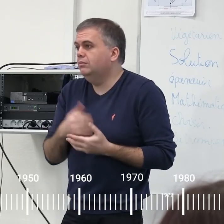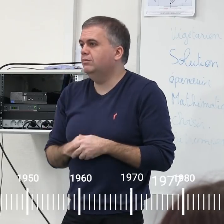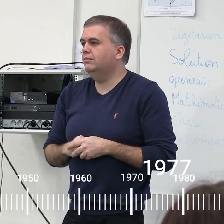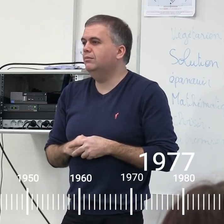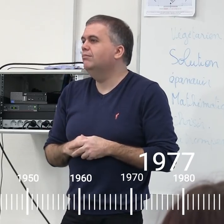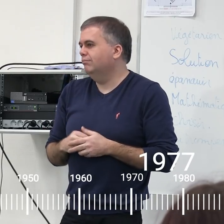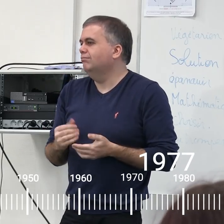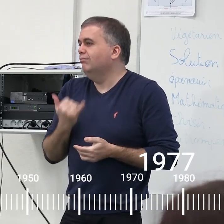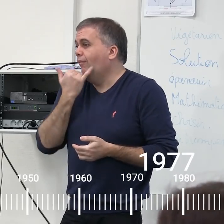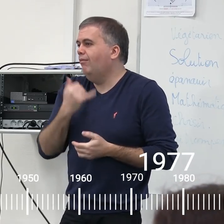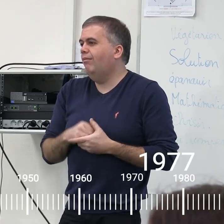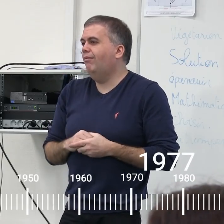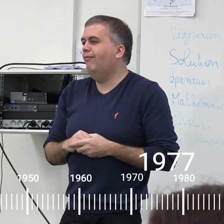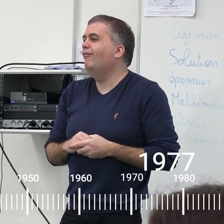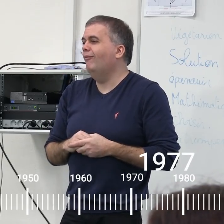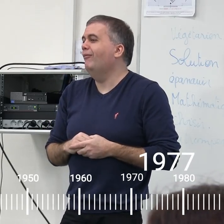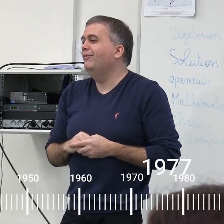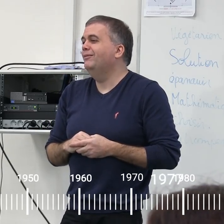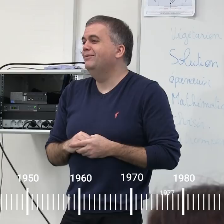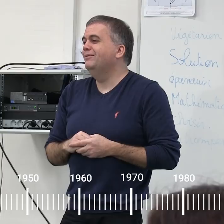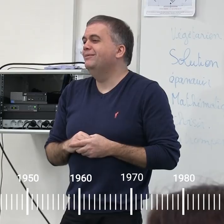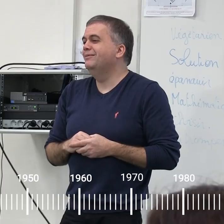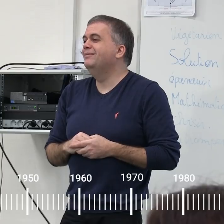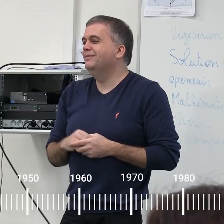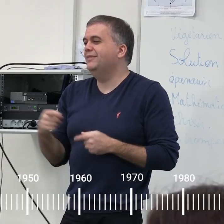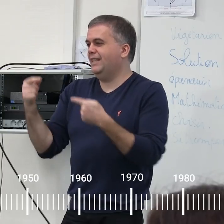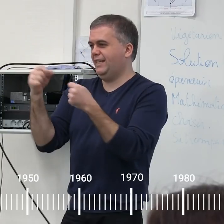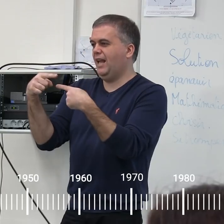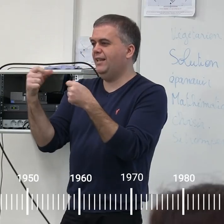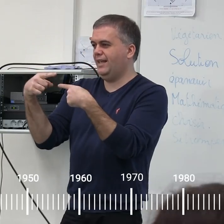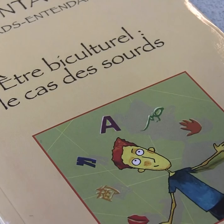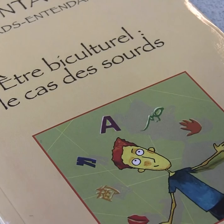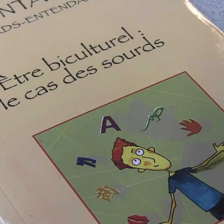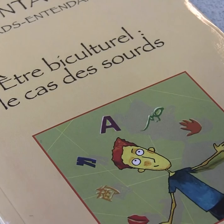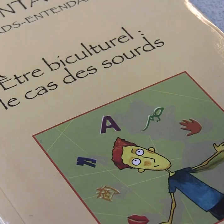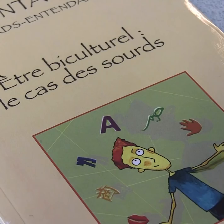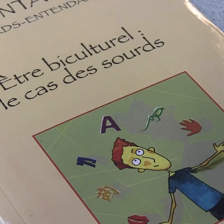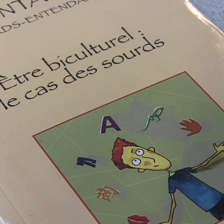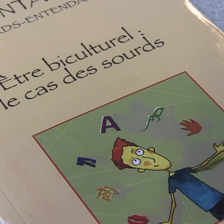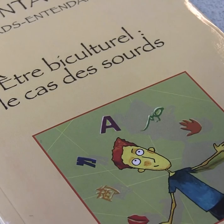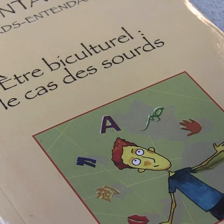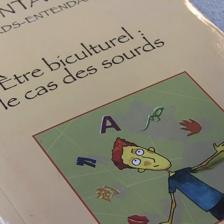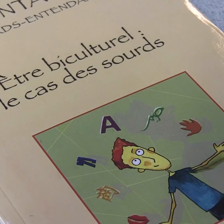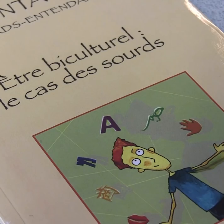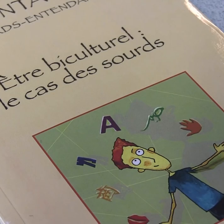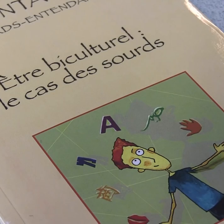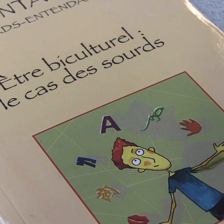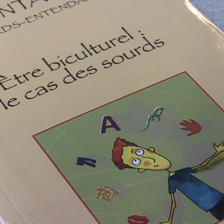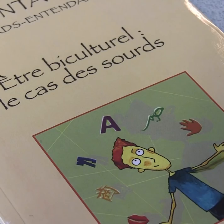levée en 1977. Une réflexion commence à naître dans les esprits. Et pourquoi pas un enseignement bilingue ? Pourquoi ne pas apprendre le français et la langue